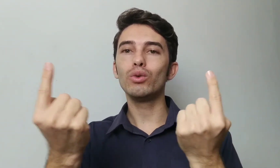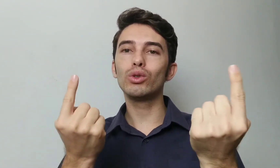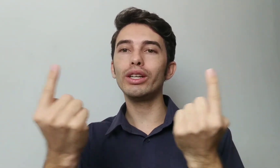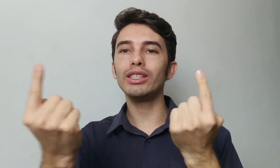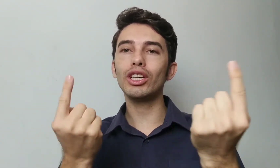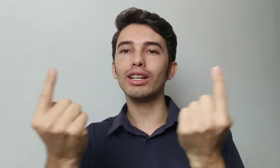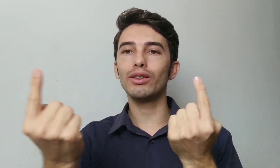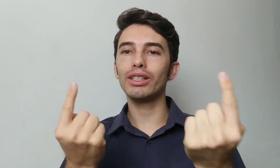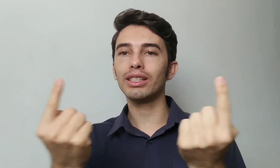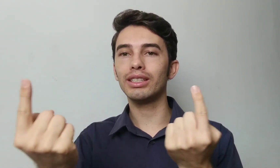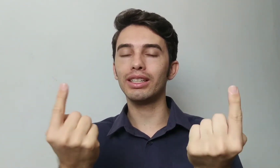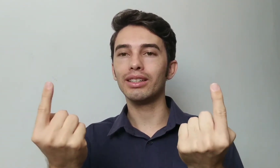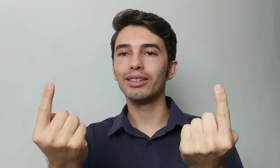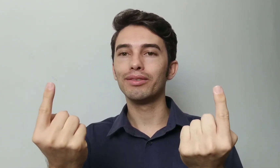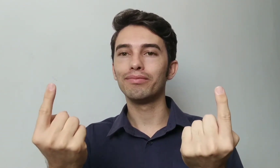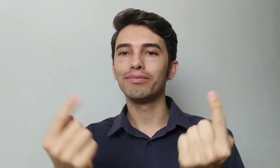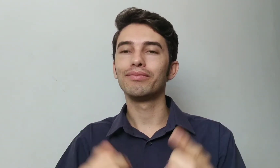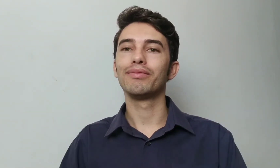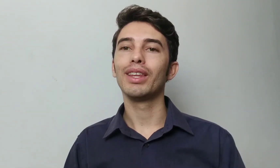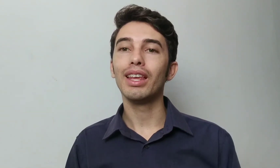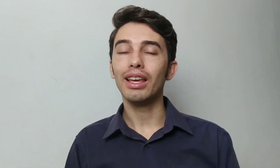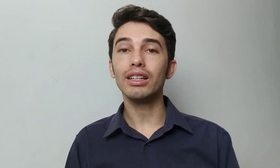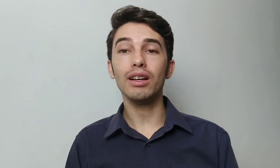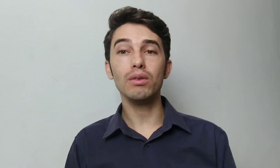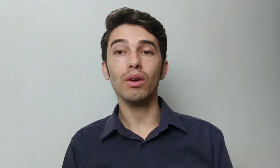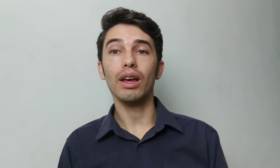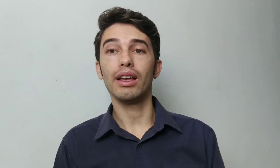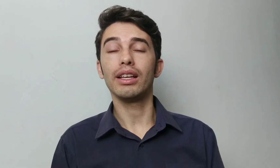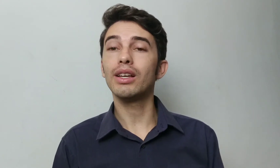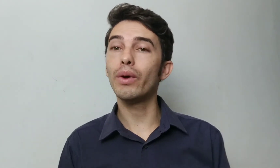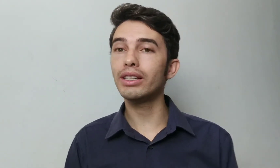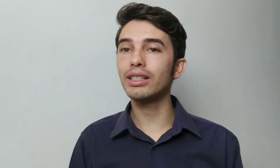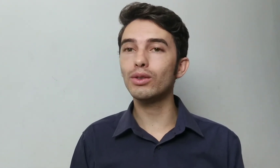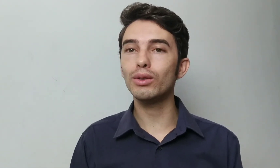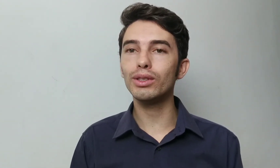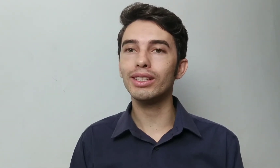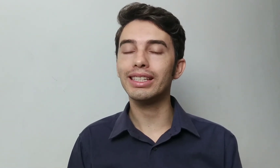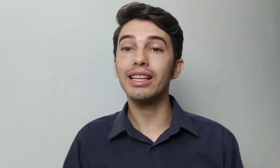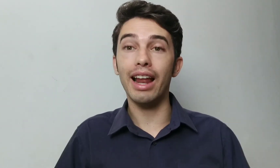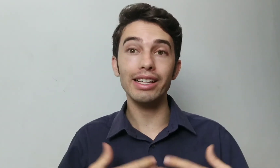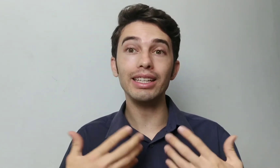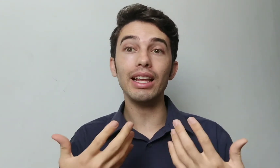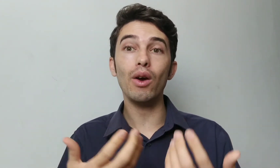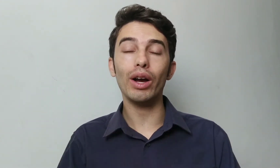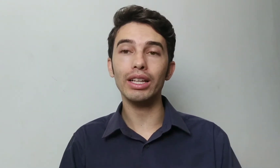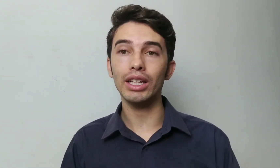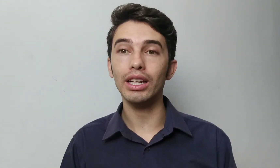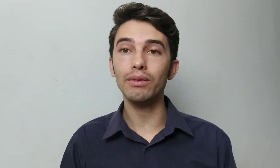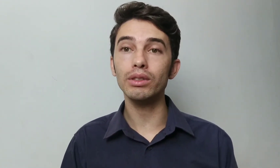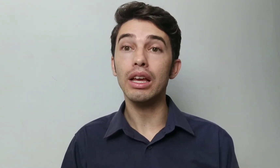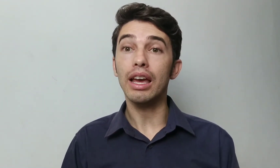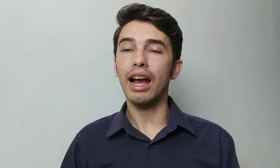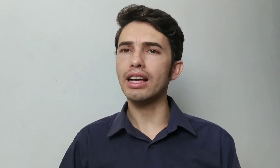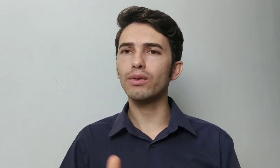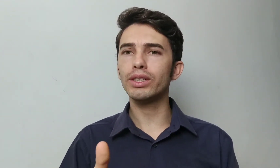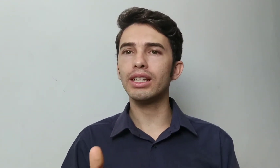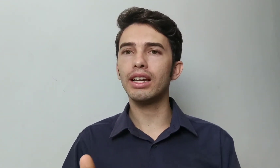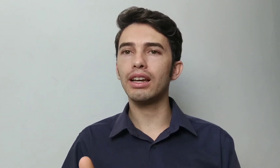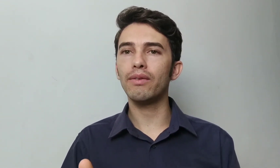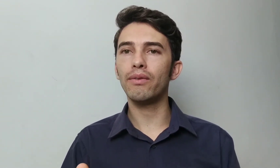dois indicadores assim. Então, são esses os sinais interrogativos. Caso você ficou